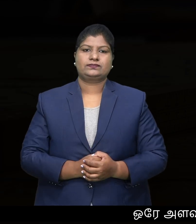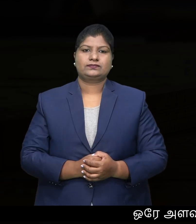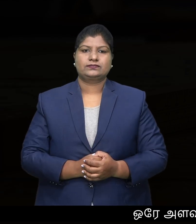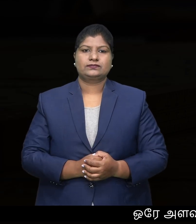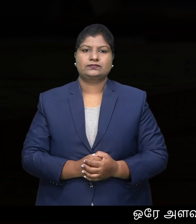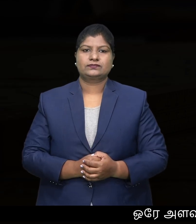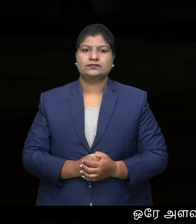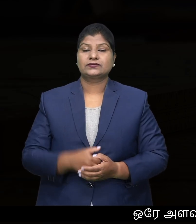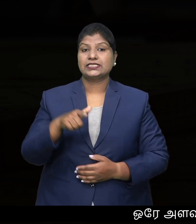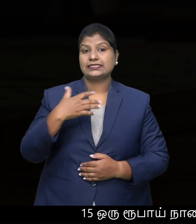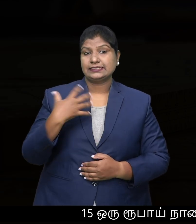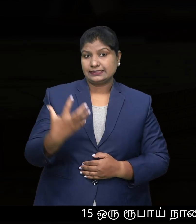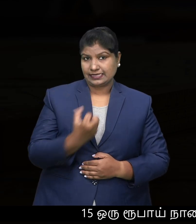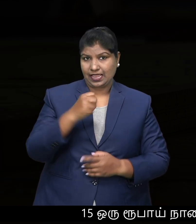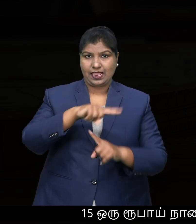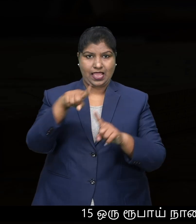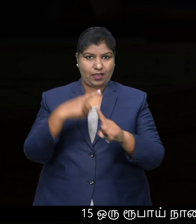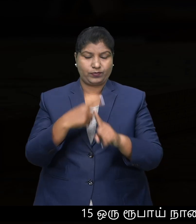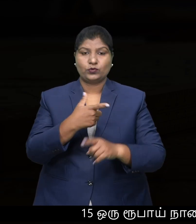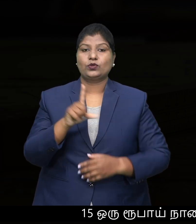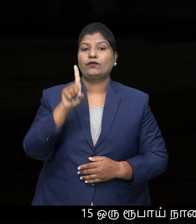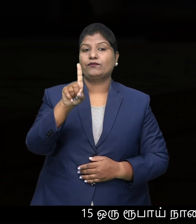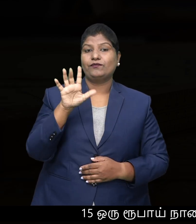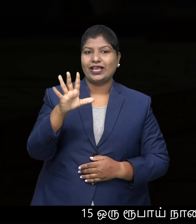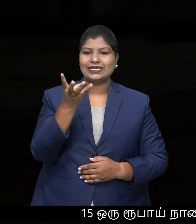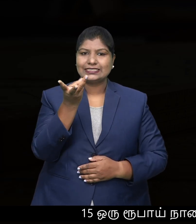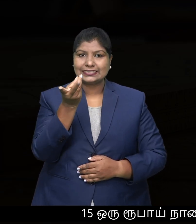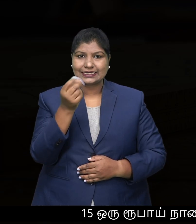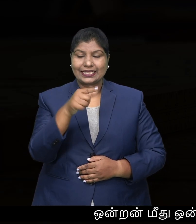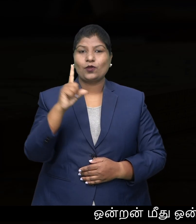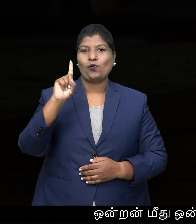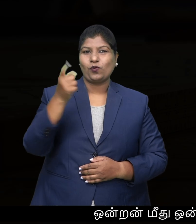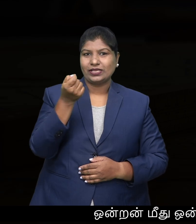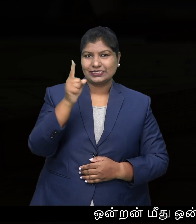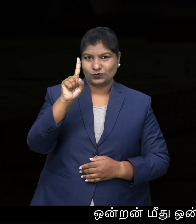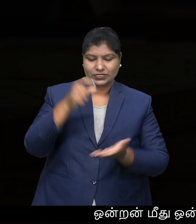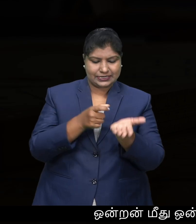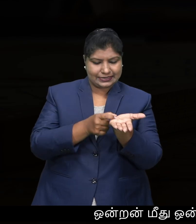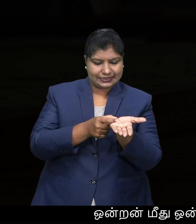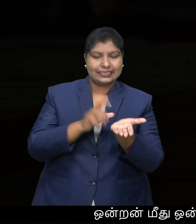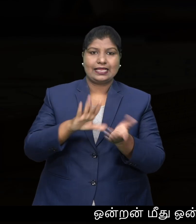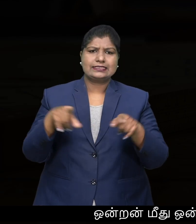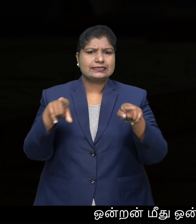ஒரே அளவுள்ள 15 1 ரூபாய் நாணயங்களை எடுத்து ஒன்றின் மீது ஒன்றாக அடுக்கி வைக்கவும்.